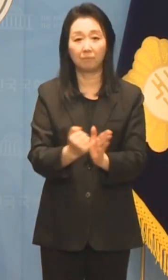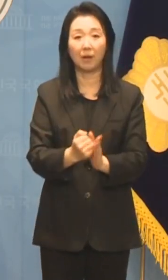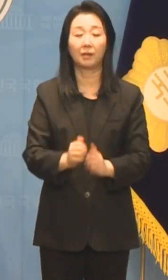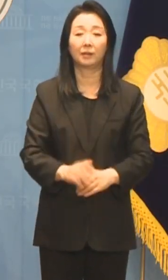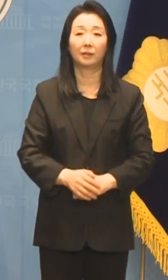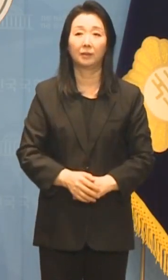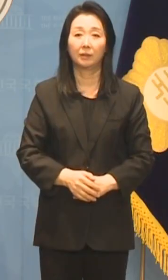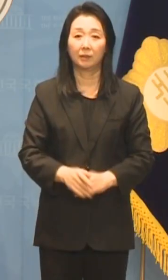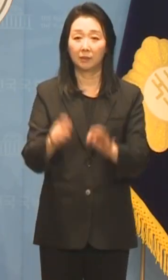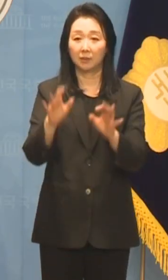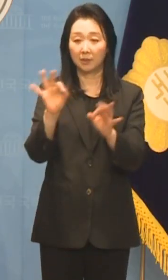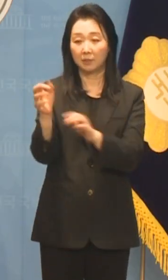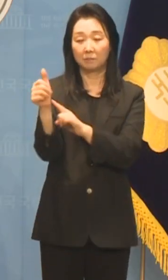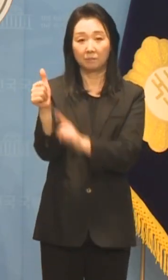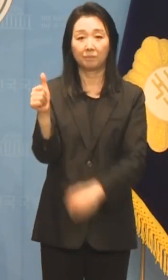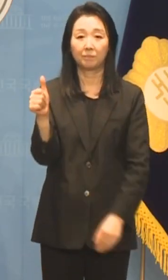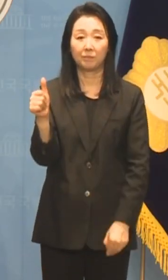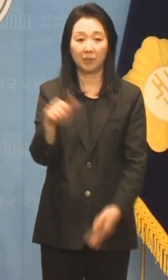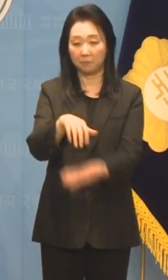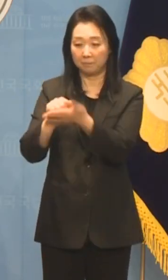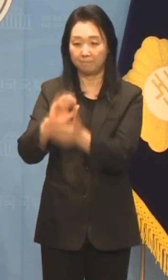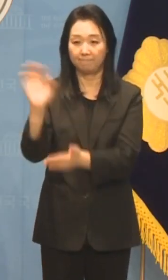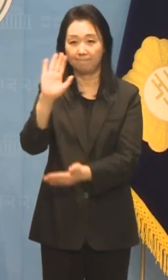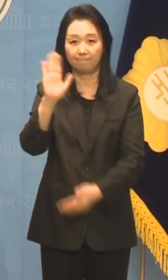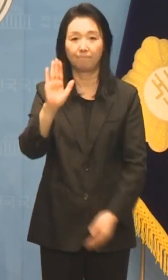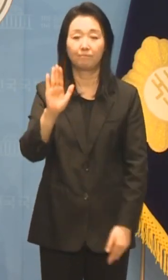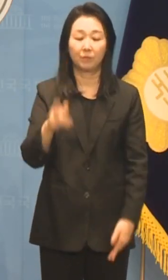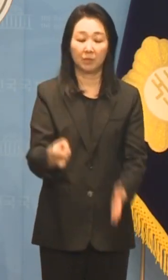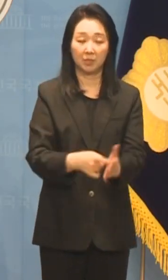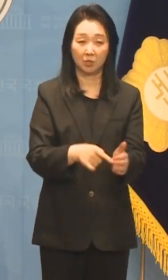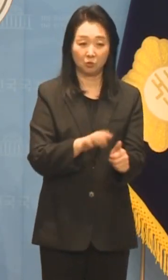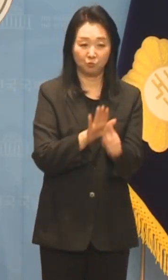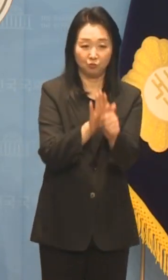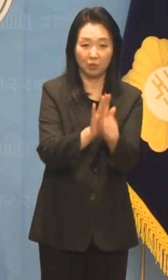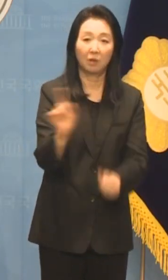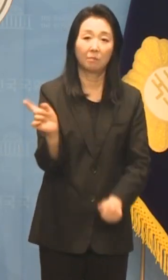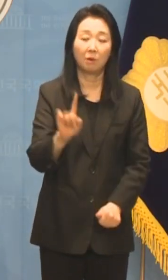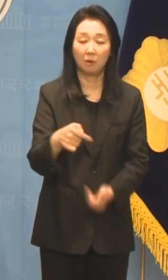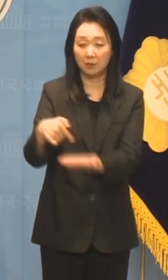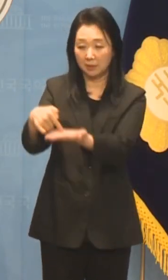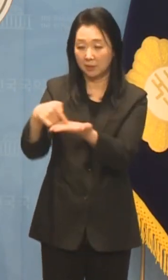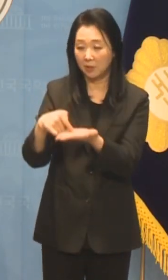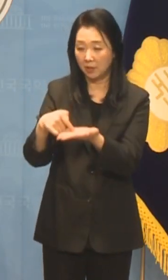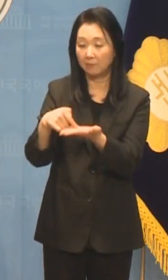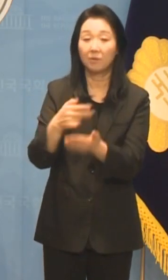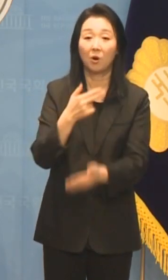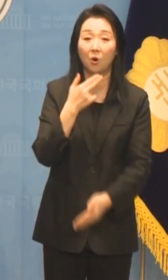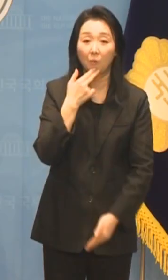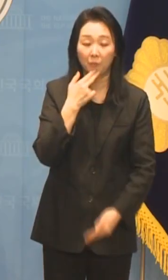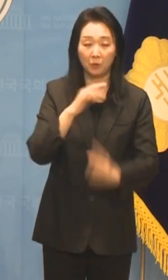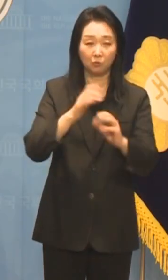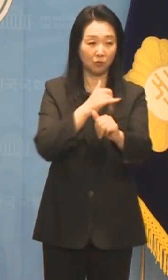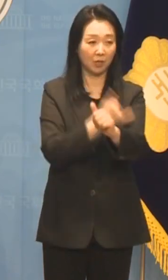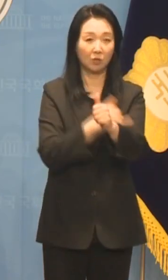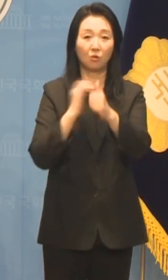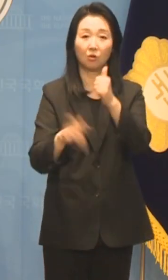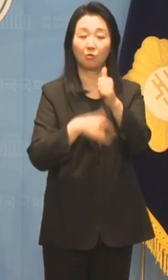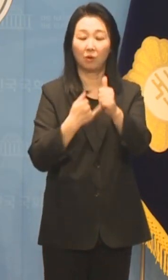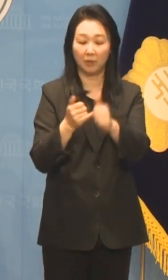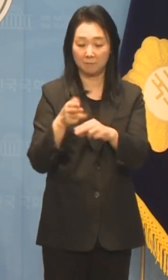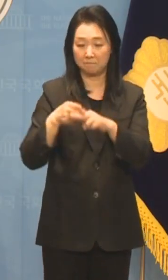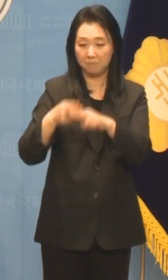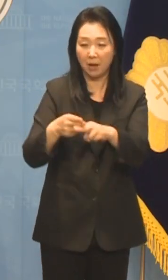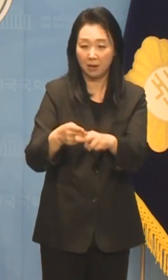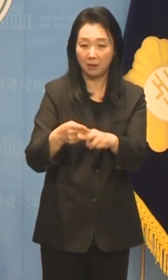그러나 김용원 상임위원은 이를 받아들이지 않고 긴급구제는 진정인의 신청이 없더라도 인권위가 직권으로 조치할